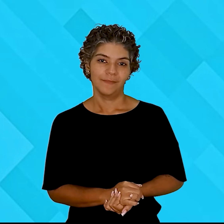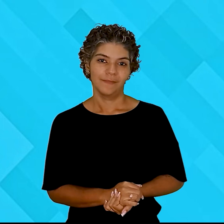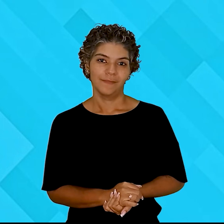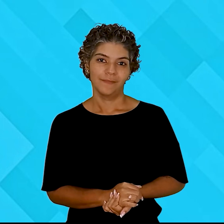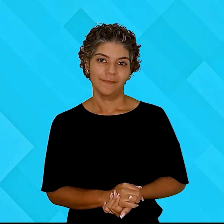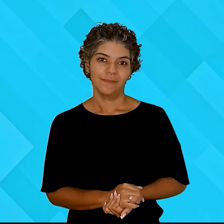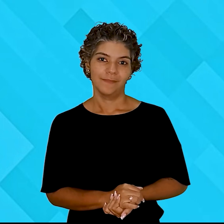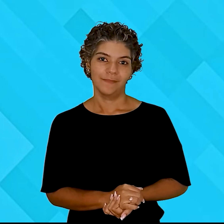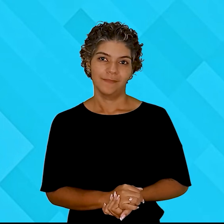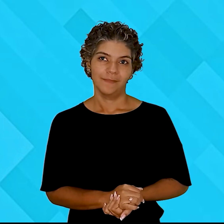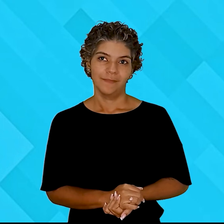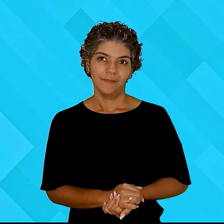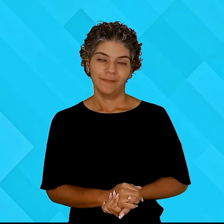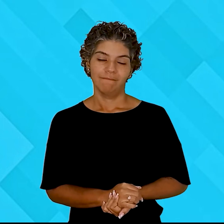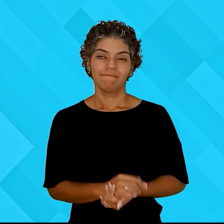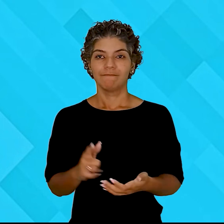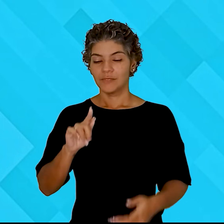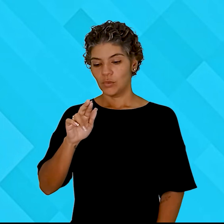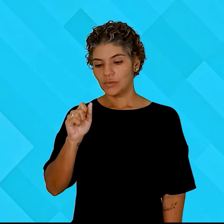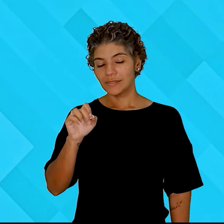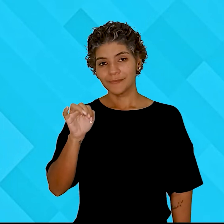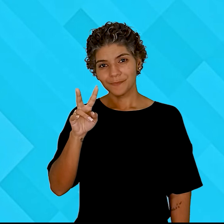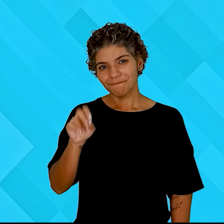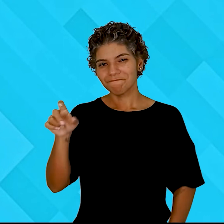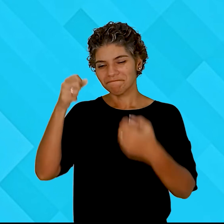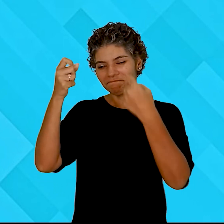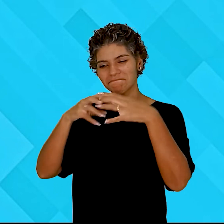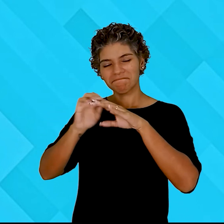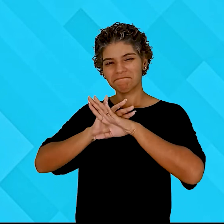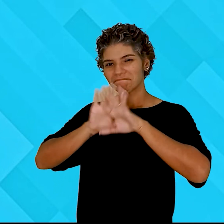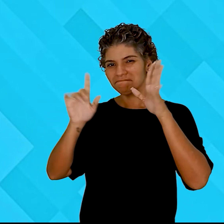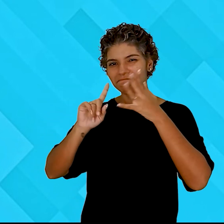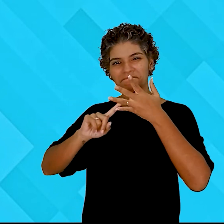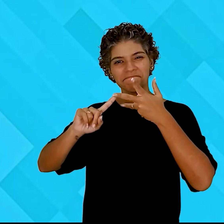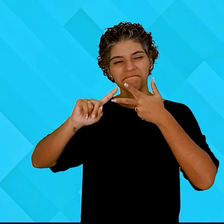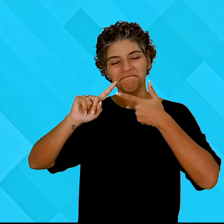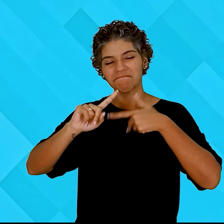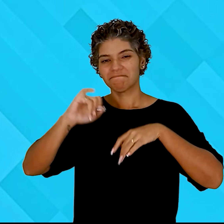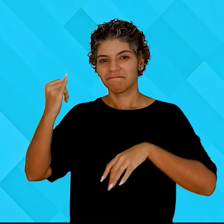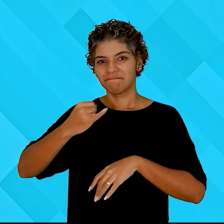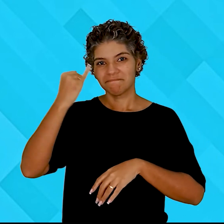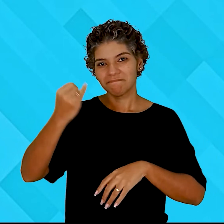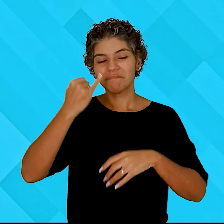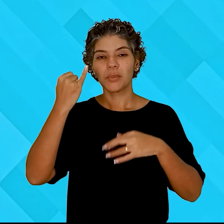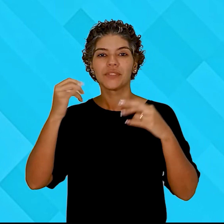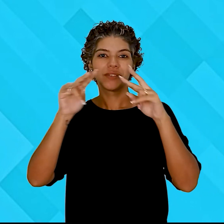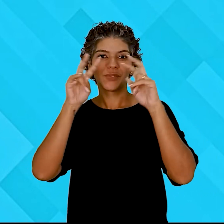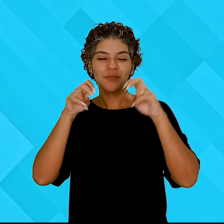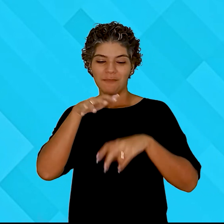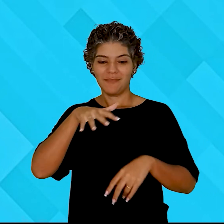Gustavo, depois dessa conversa super esclarecedora, que eu acho que tirou várias dúvidas importantes, né, sobre esse campo da formalização e principalmente sobre a questão